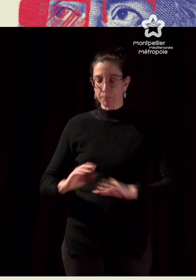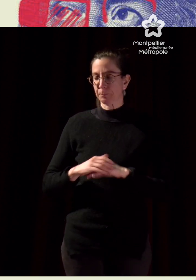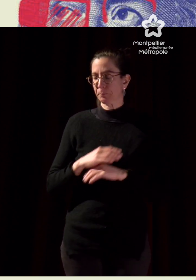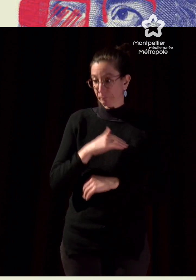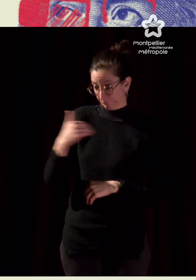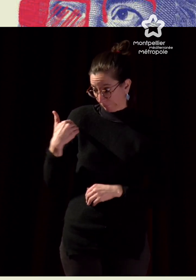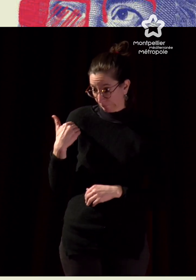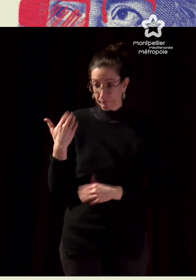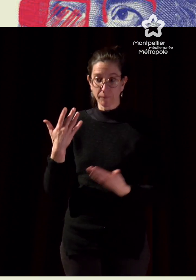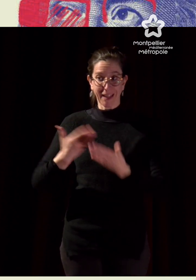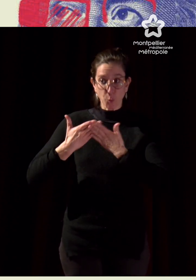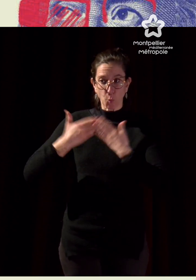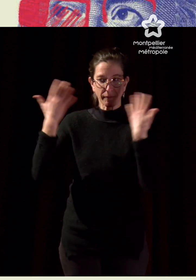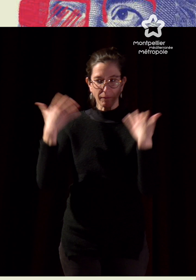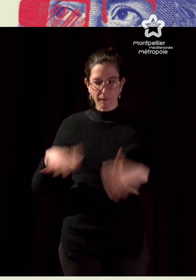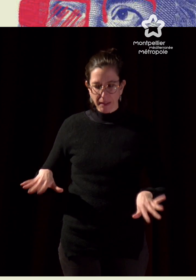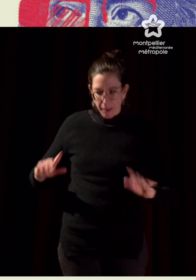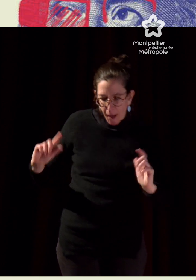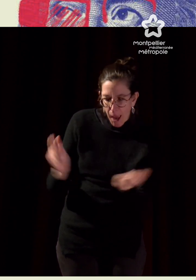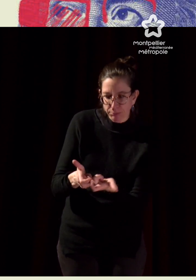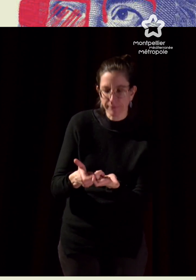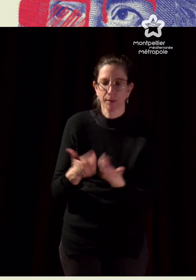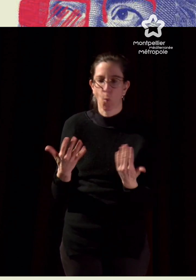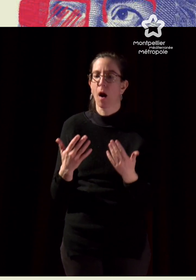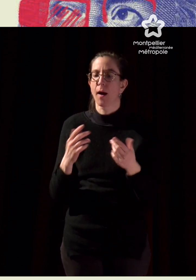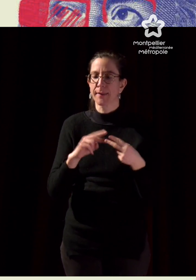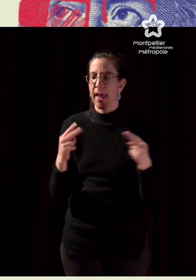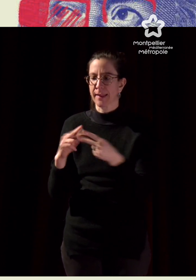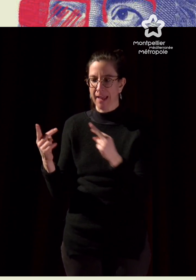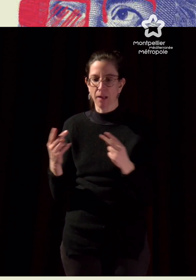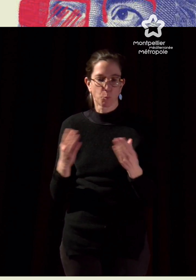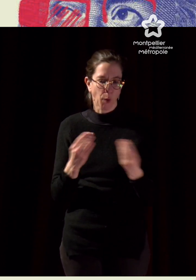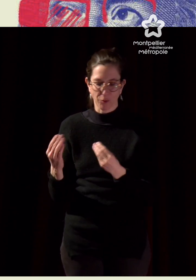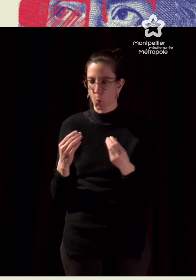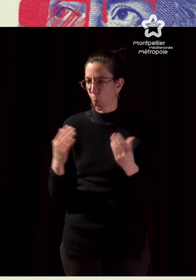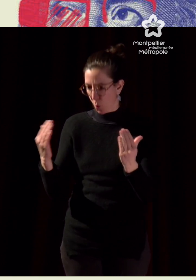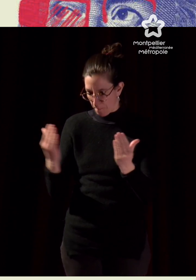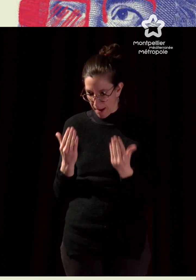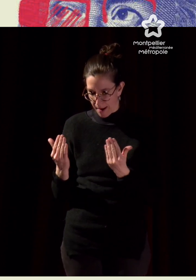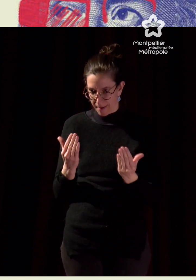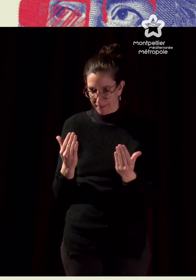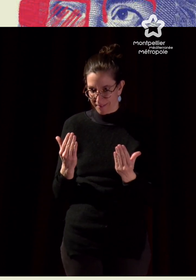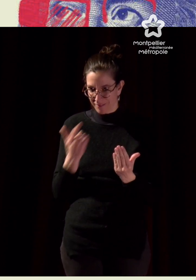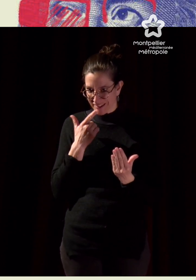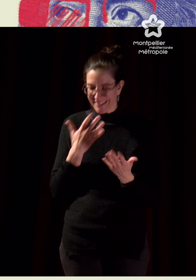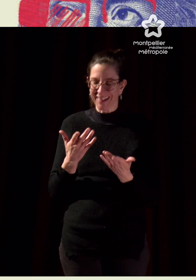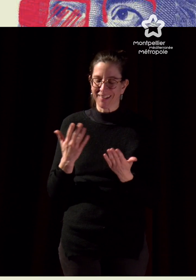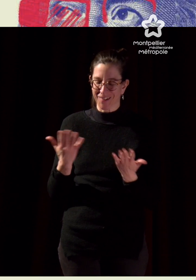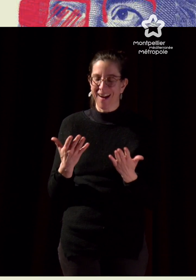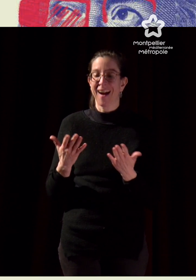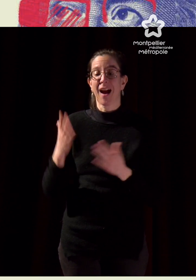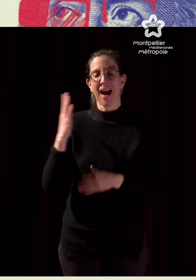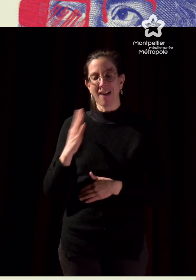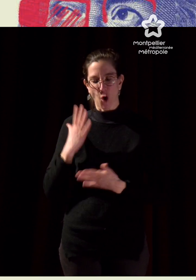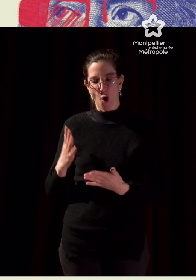des études ont été faites où on compare l'ADN des populations avant l'arrivée des agriculteurs avec